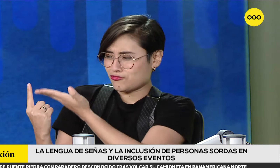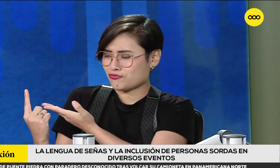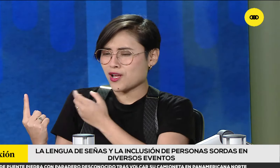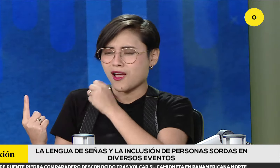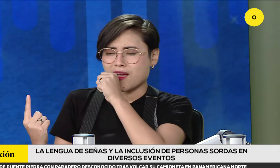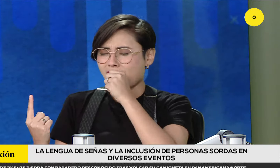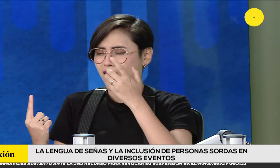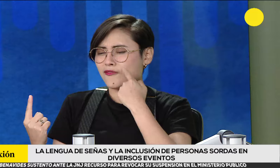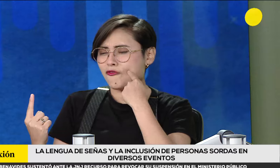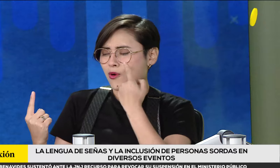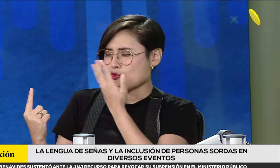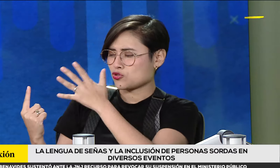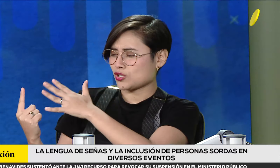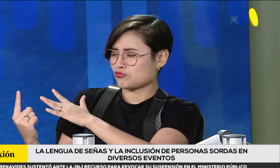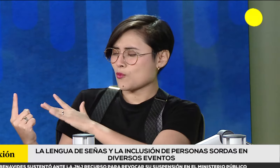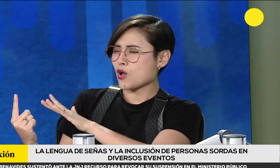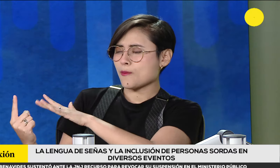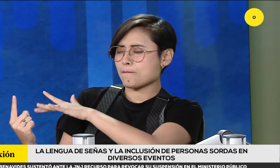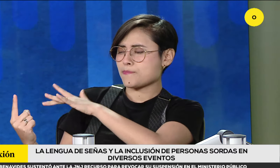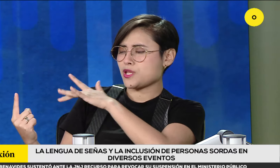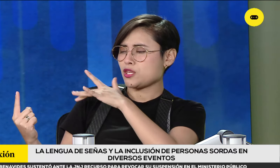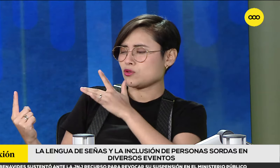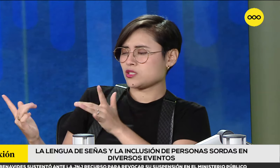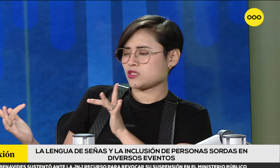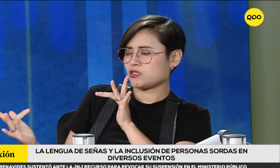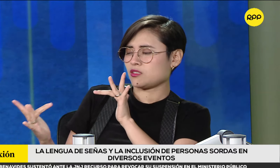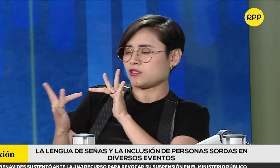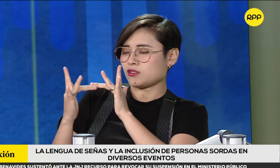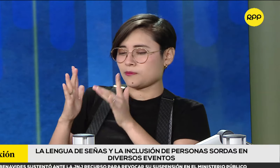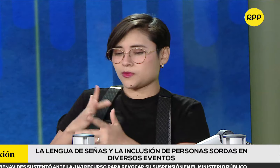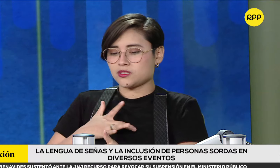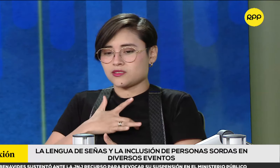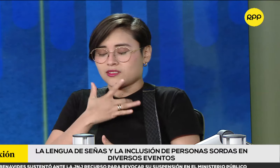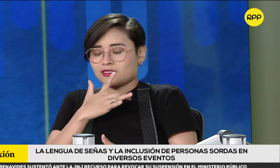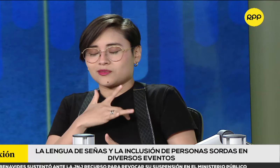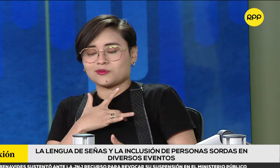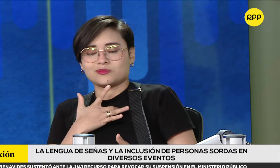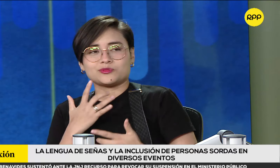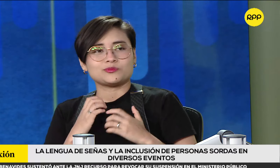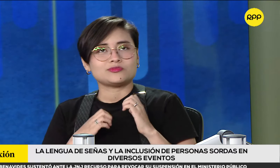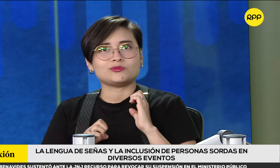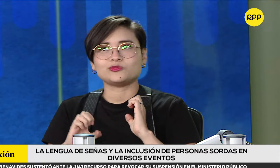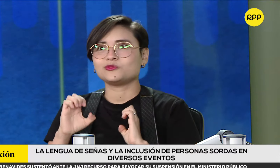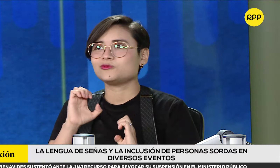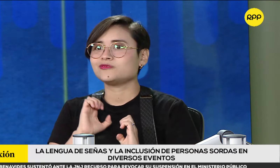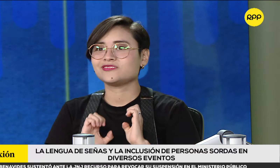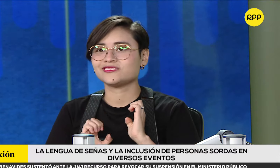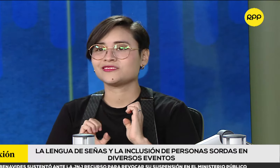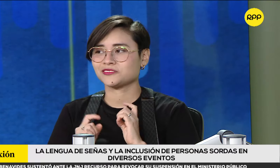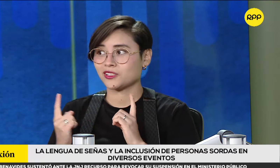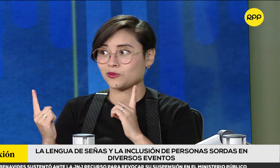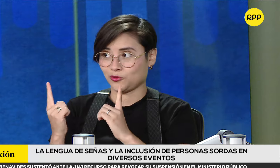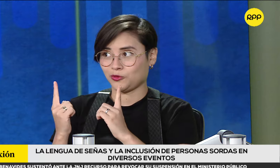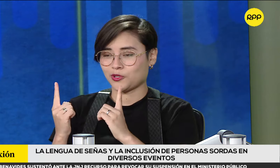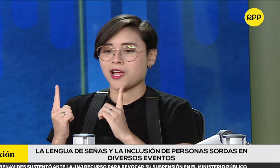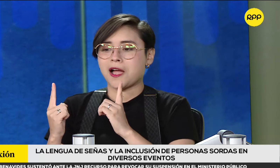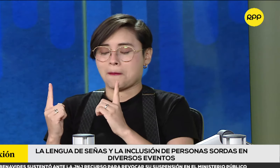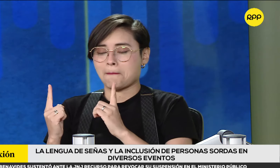que estaba al lado de un artista, ¿no?, interpretando. Y toda esa vibra, toda esa conexión que se dio en pleno concierto fue